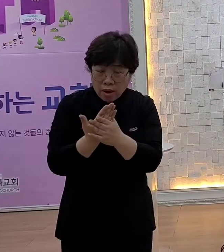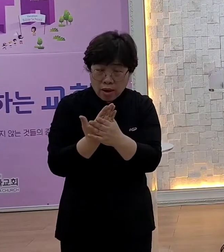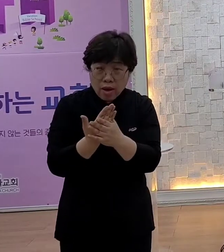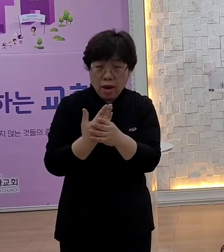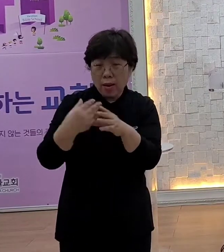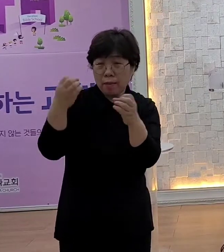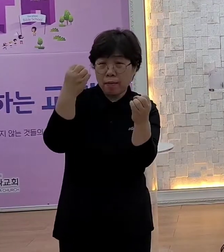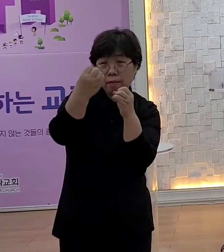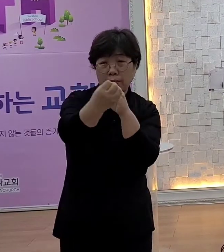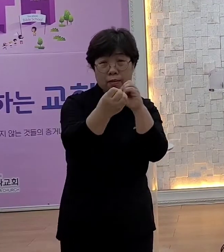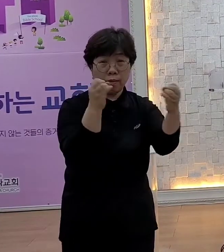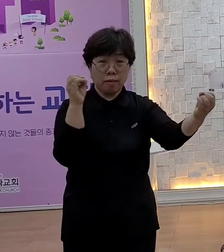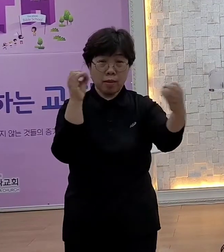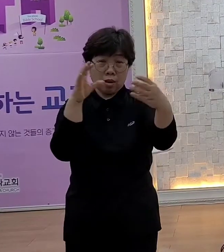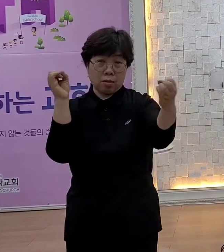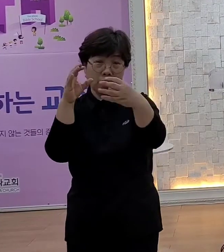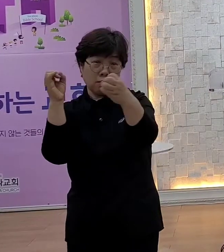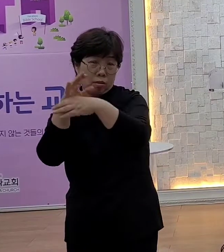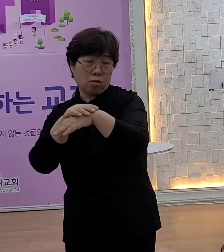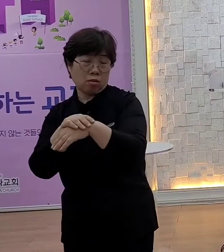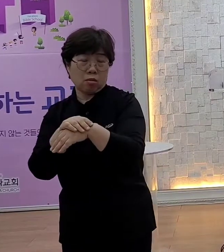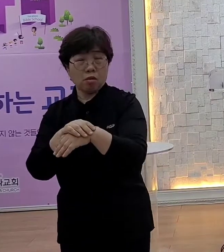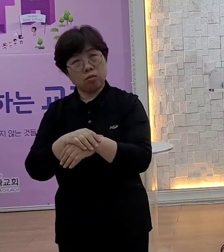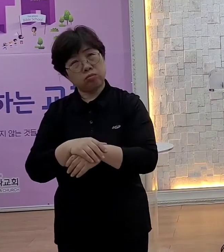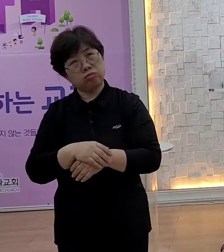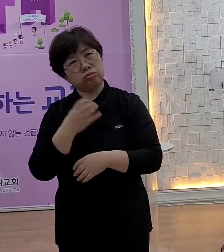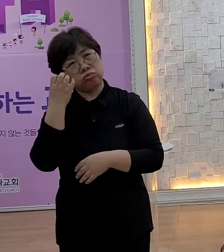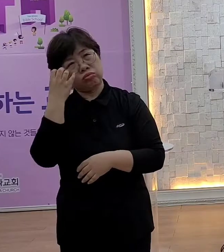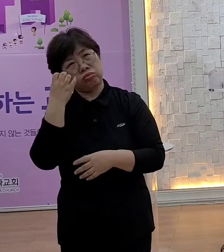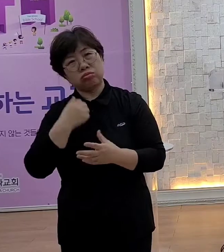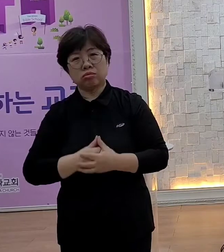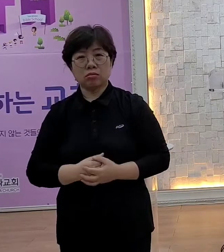상복을 입고 회개하는 이런 일이 벌어질 수 있을까?